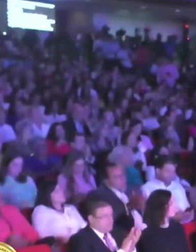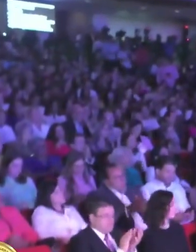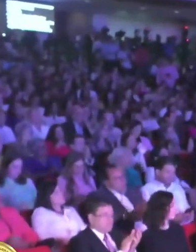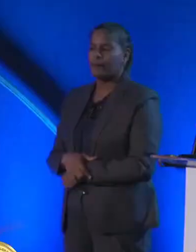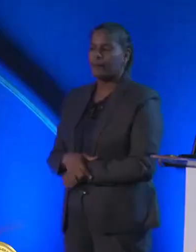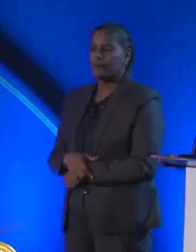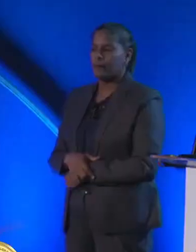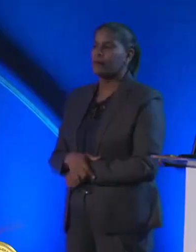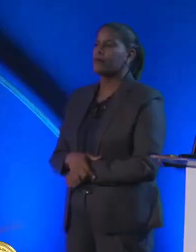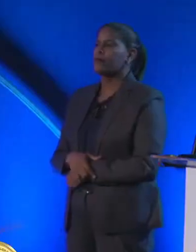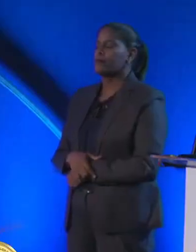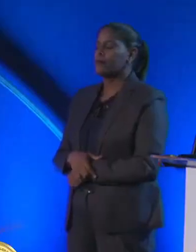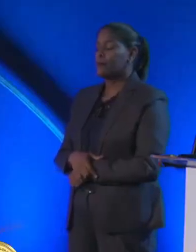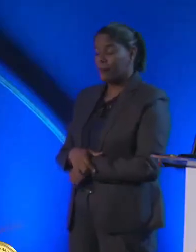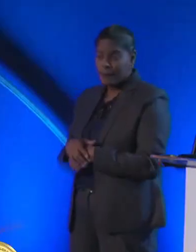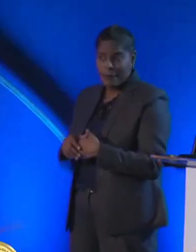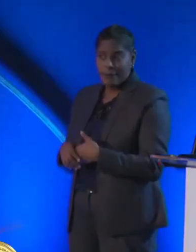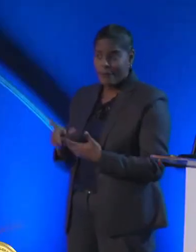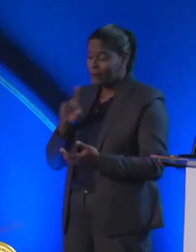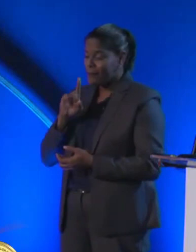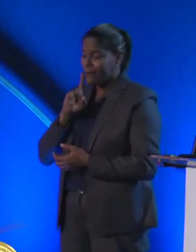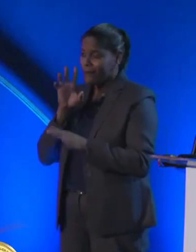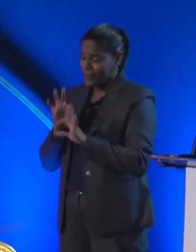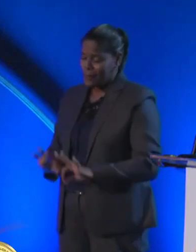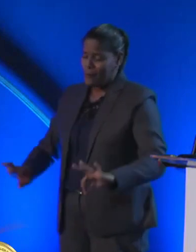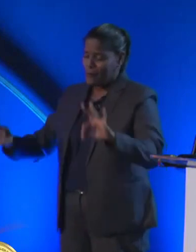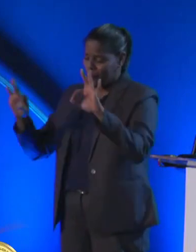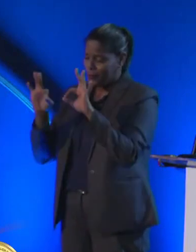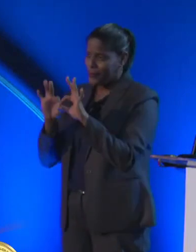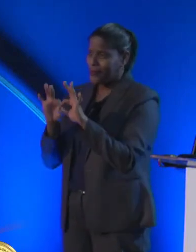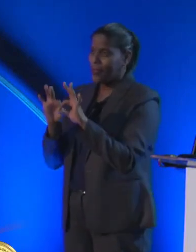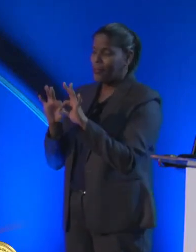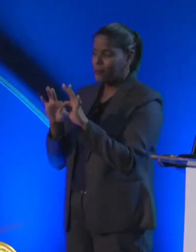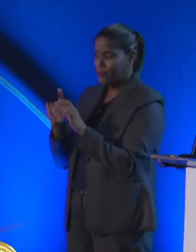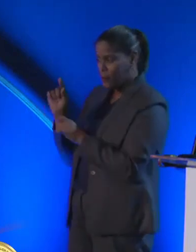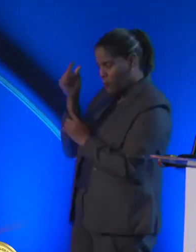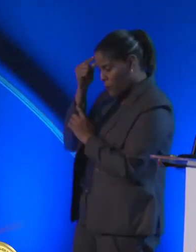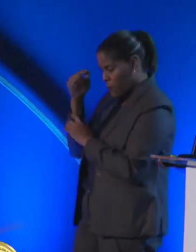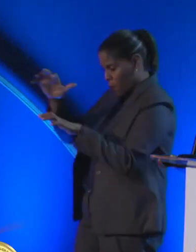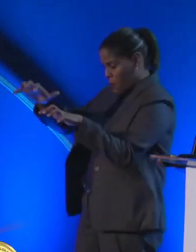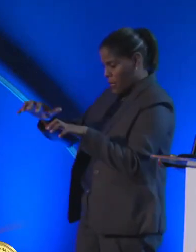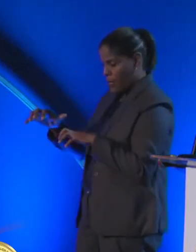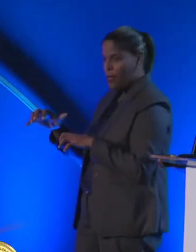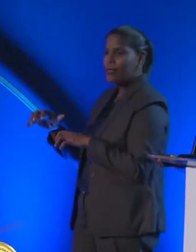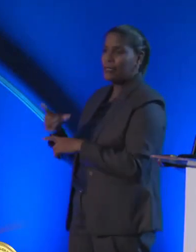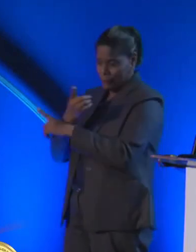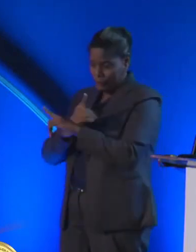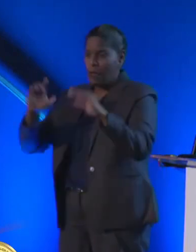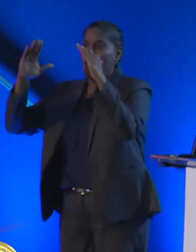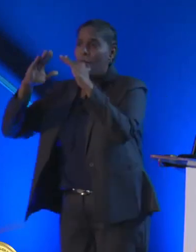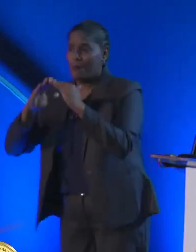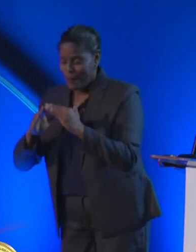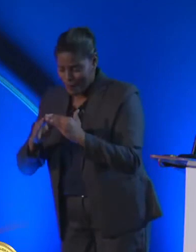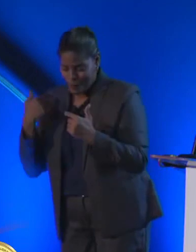por lo tanto apelamos a ese importante poder del Estado a la casa de la democracia como